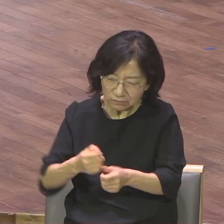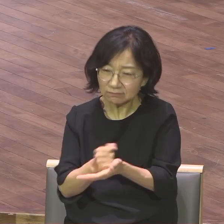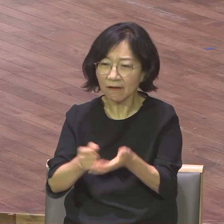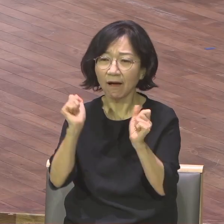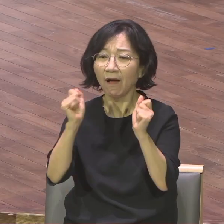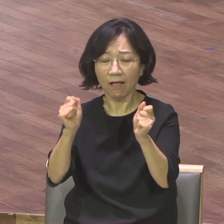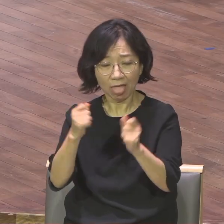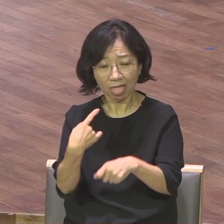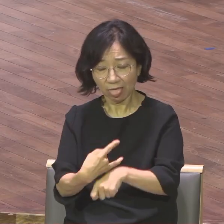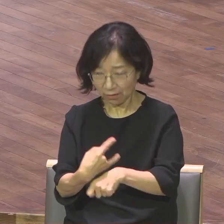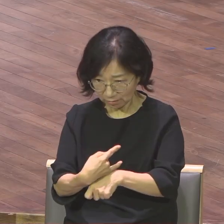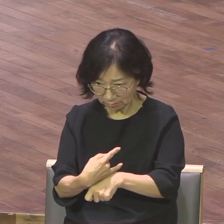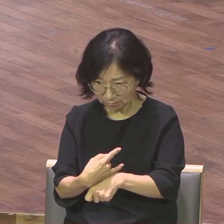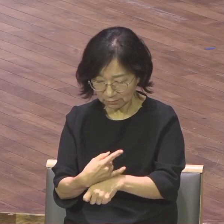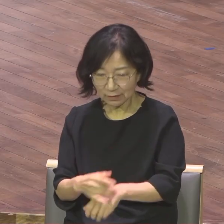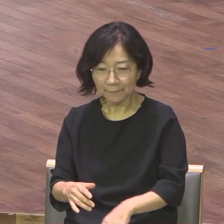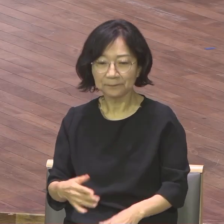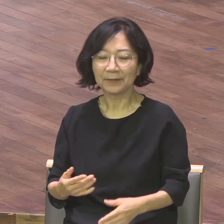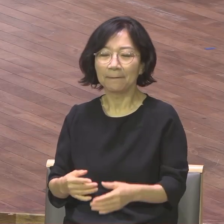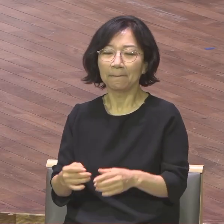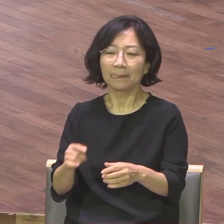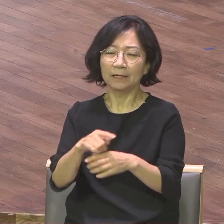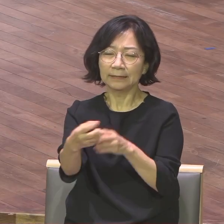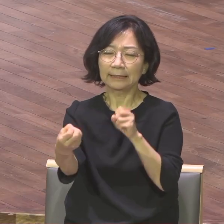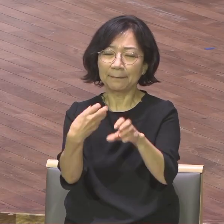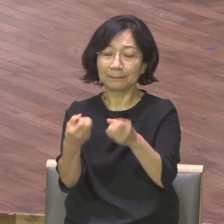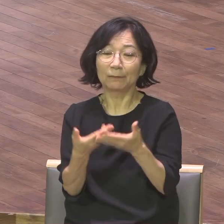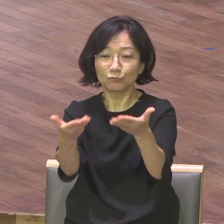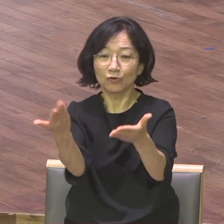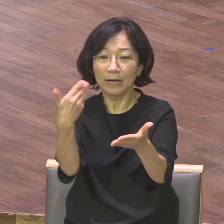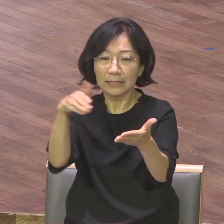무속인 본인은 말 못할 고통을 사실 당하고 있는 거예요.